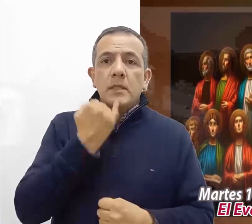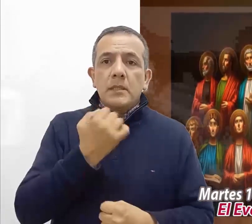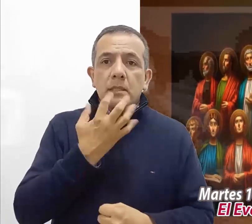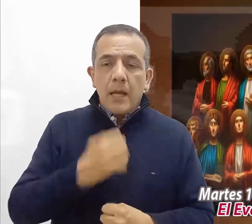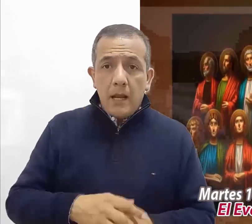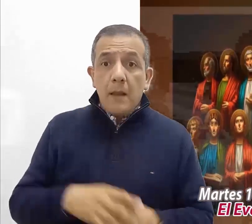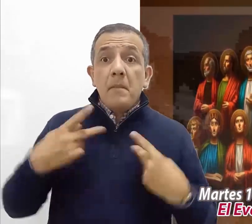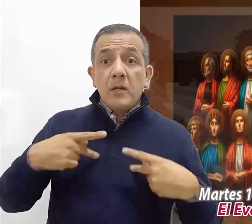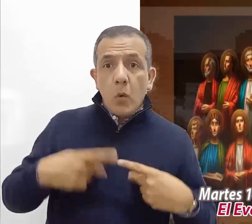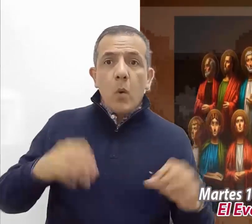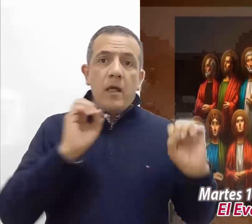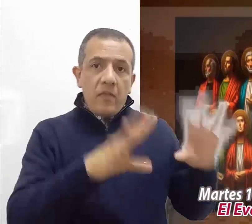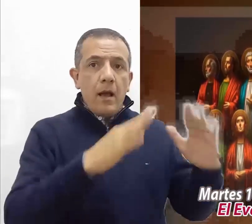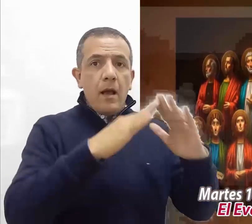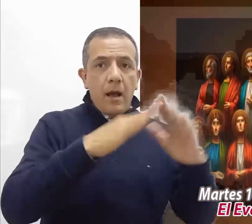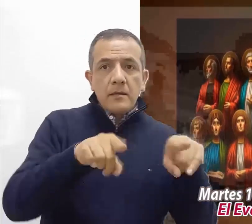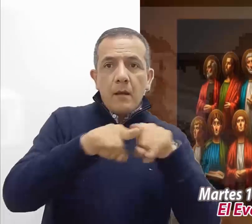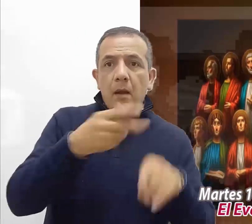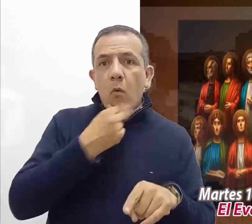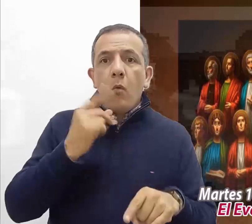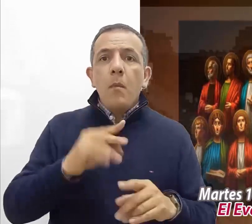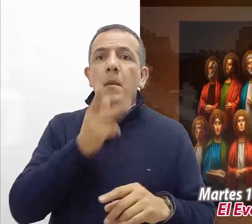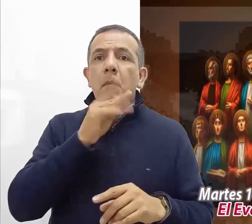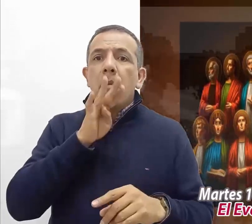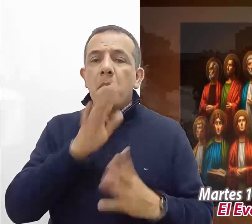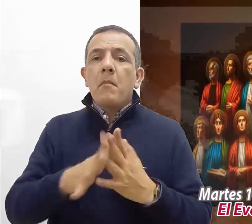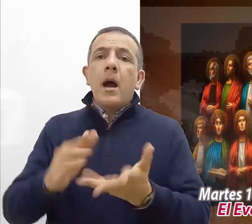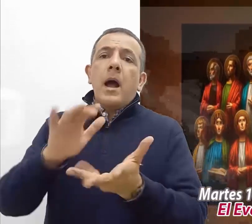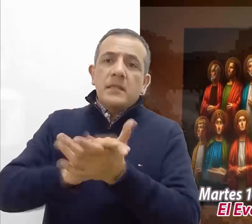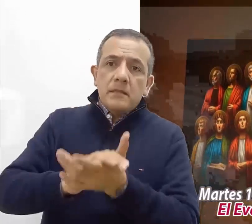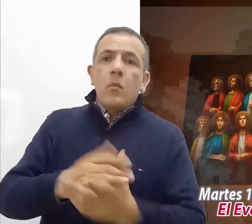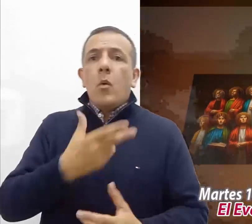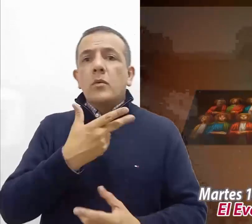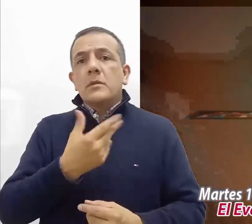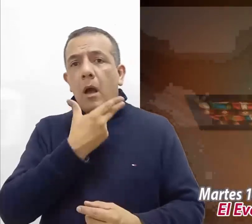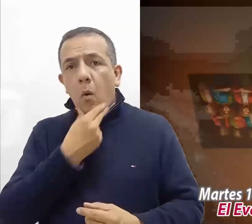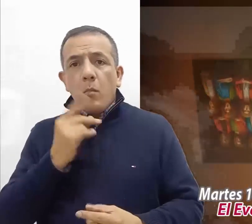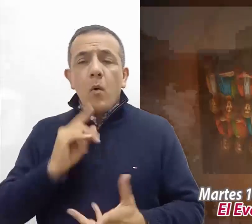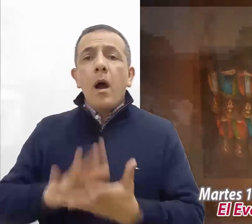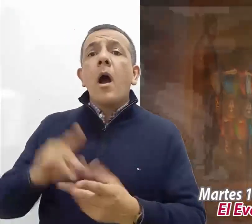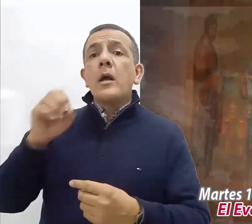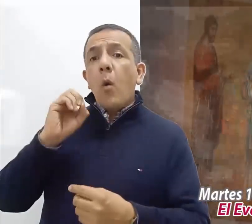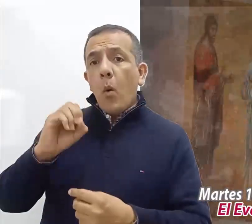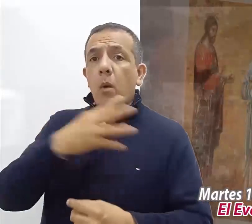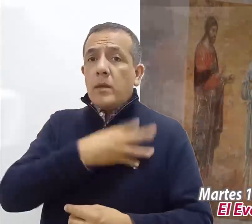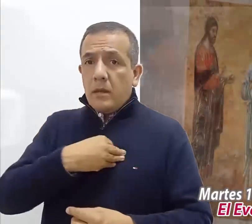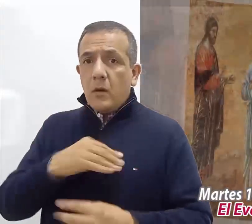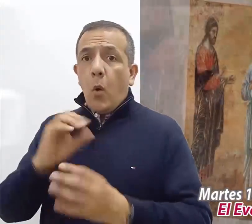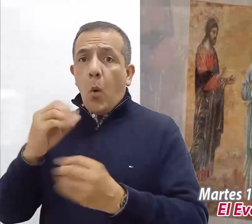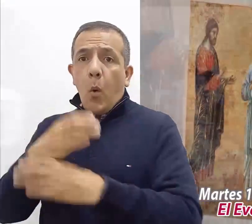mí haya dejado casa o hermanos o hermanas o padre o madre o esposa o hijos o